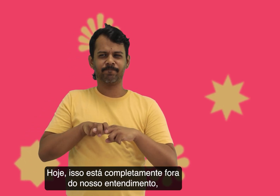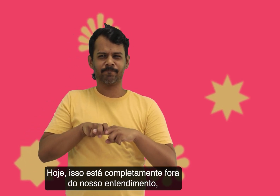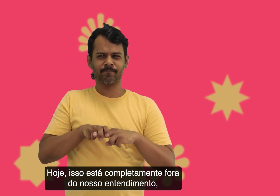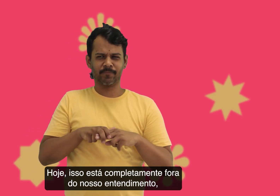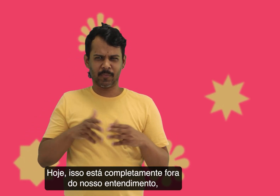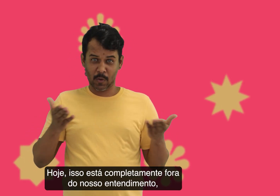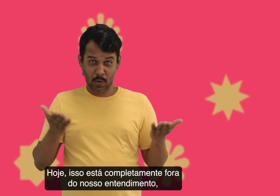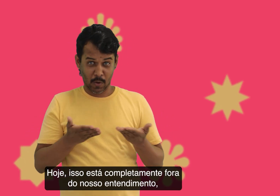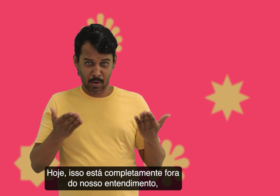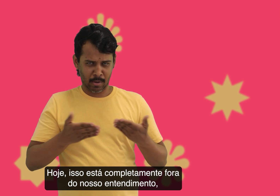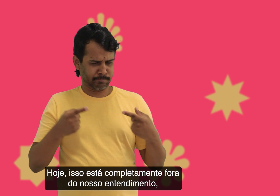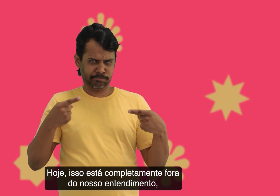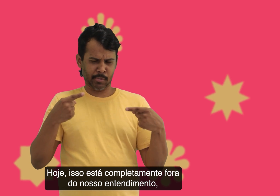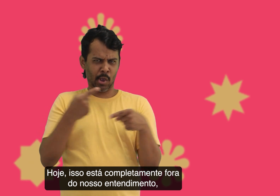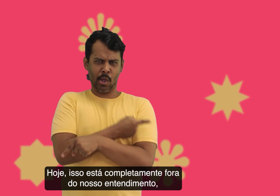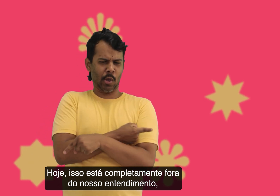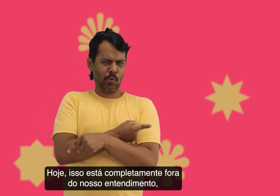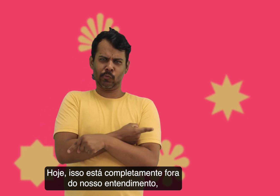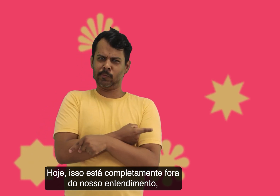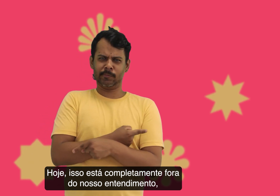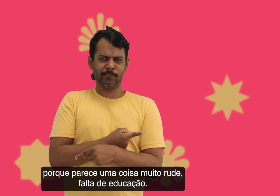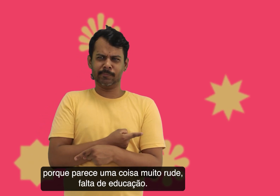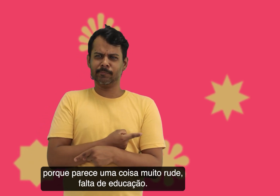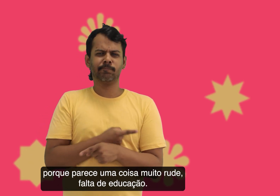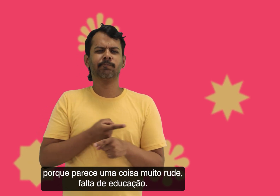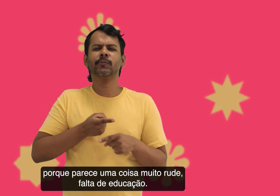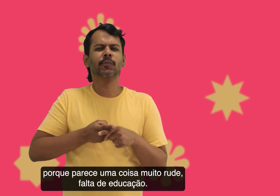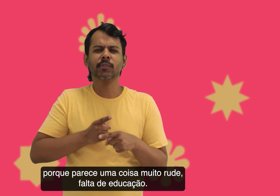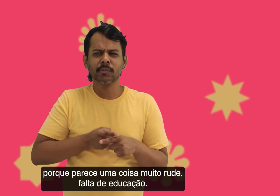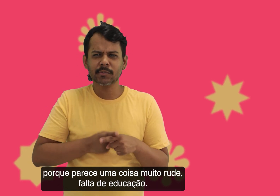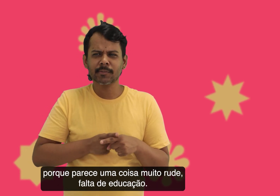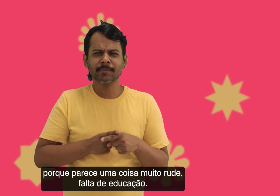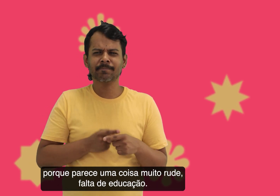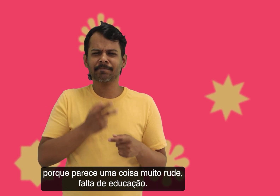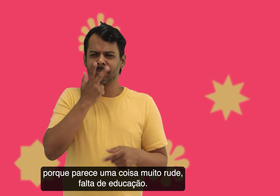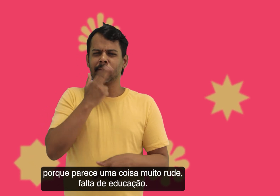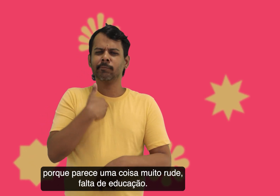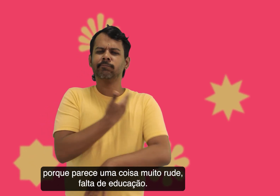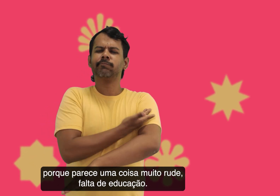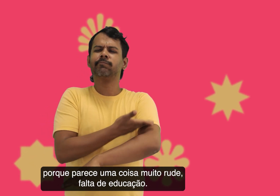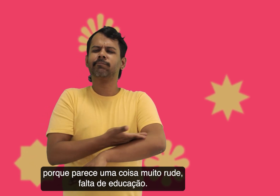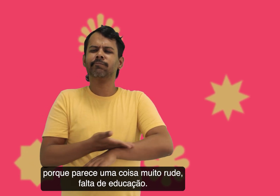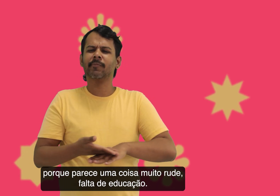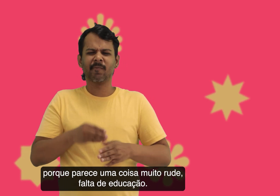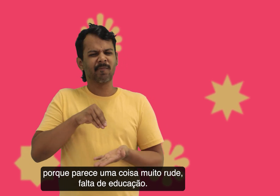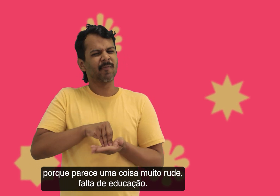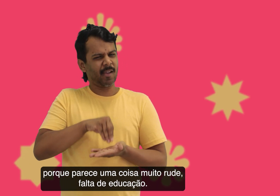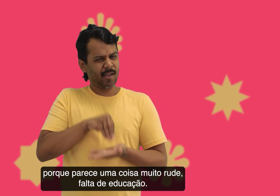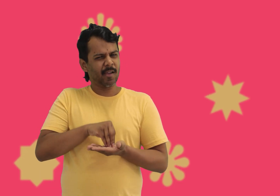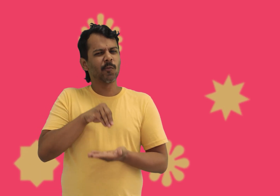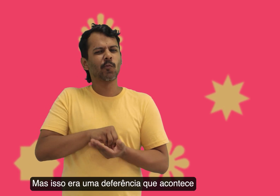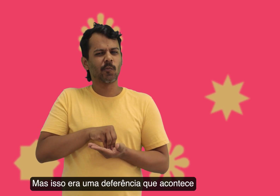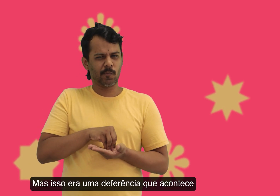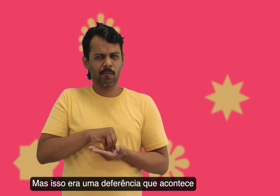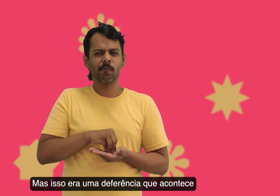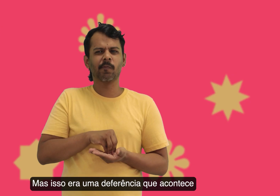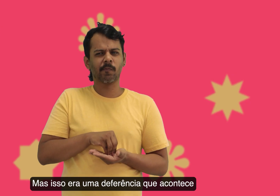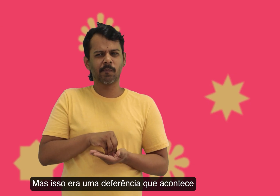está completamente fora do nosso entendimento, porque parece uma coisa muito rude, né? Falta de educação. Mas isso era